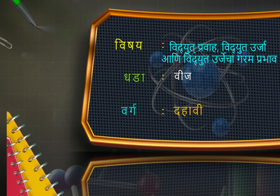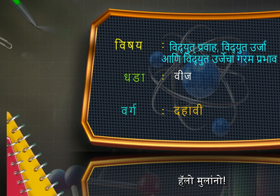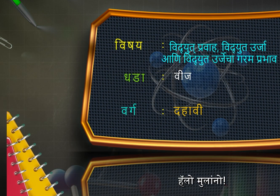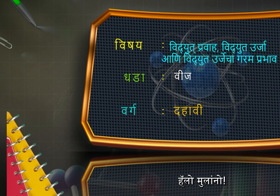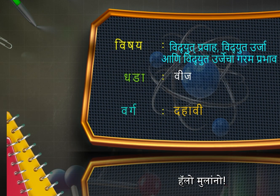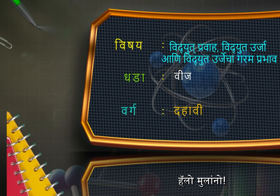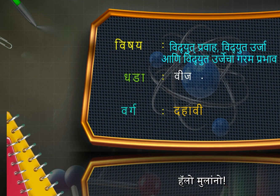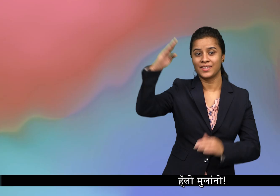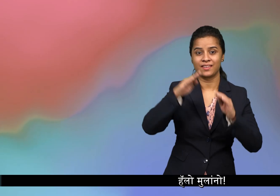मुलांनो,